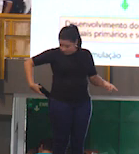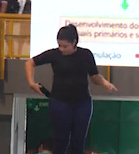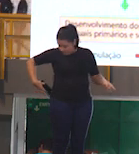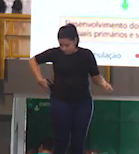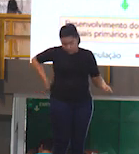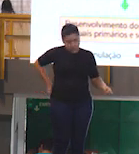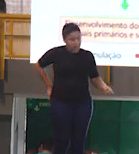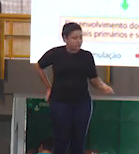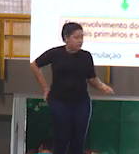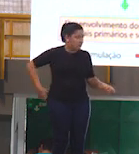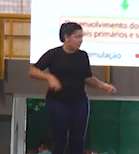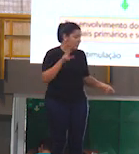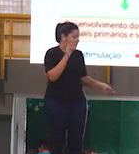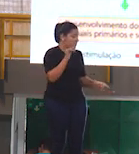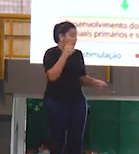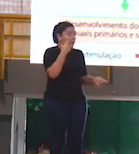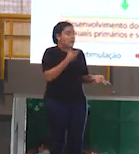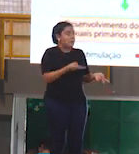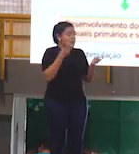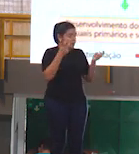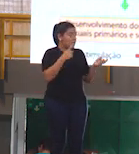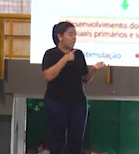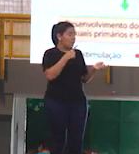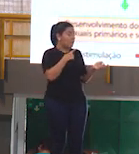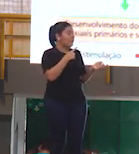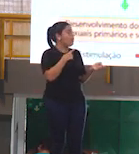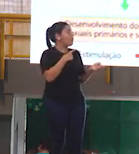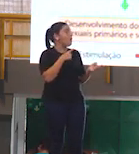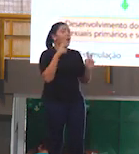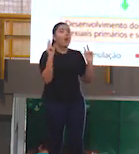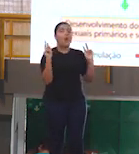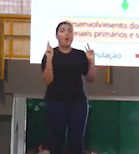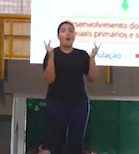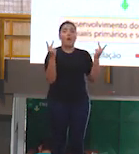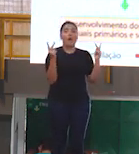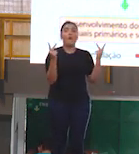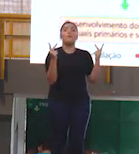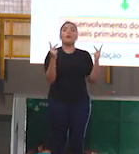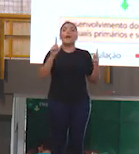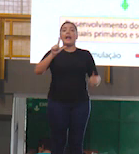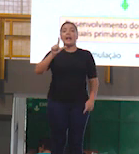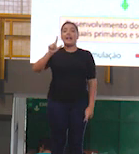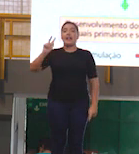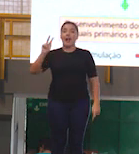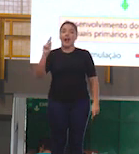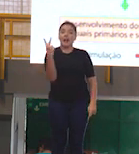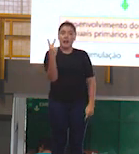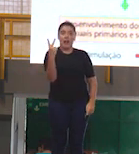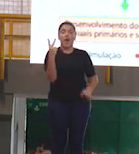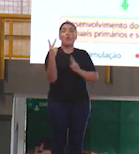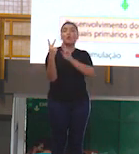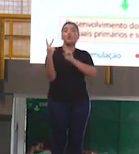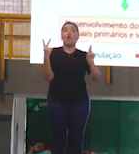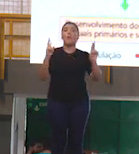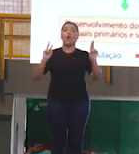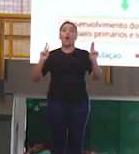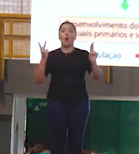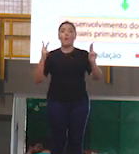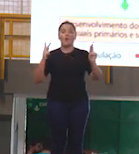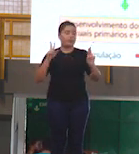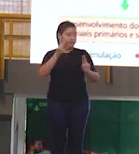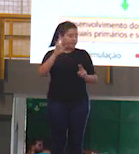Essa imagem você vai observar que existe um hormônio chamado de LH. Esse LH, ele